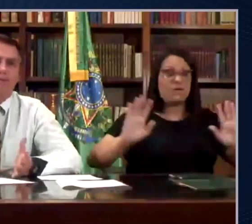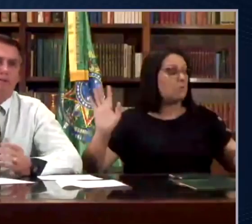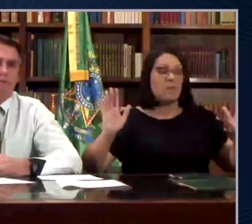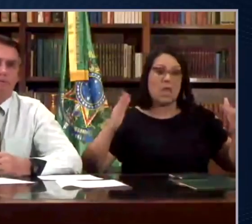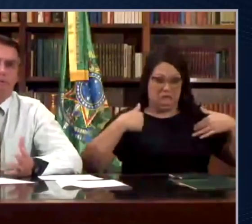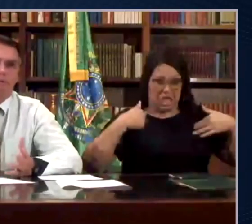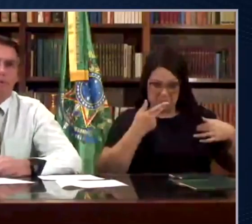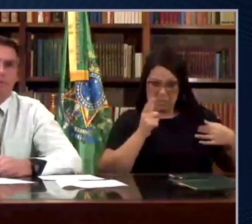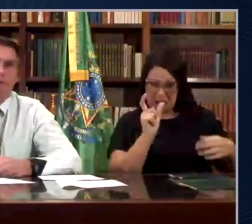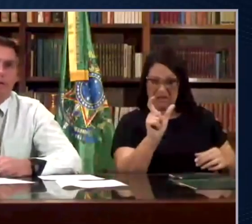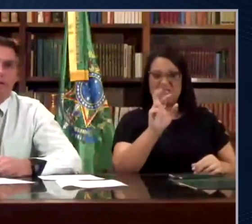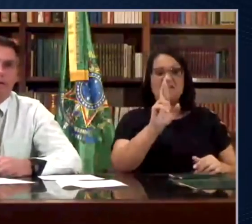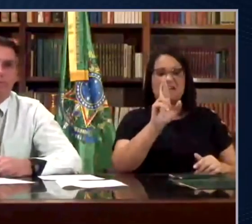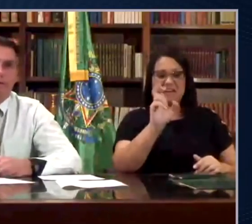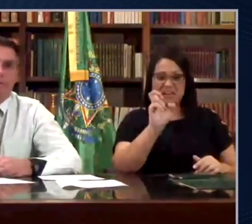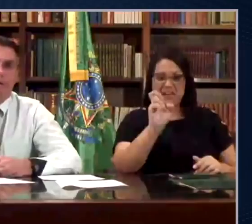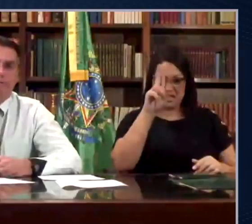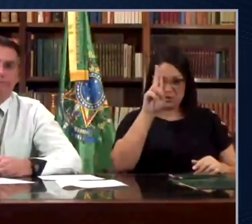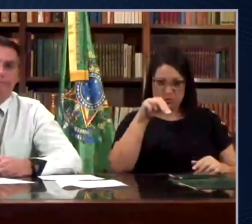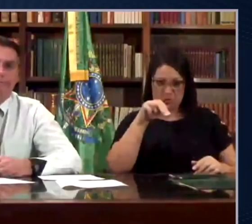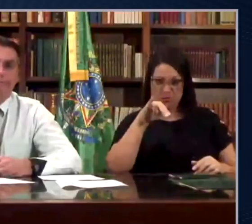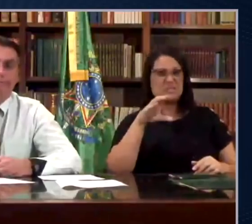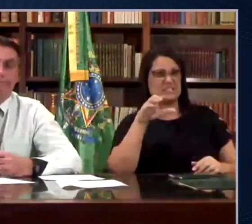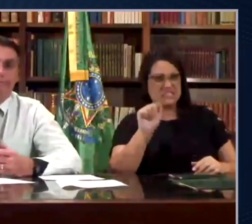palavra renúncia não existe, não sei porquê. Eu fico